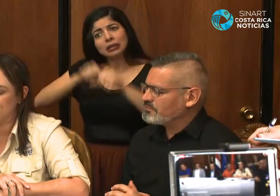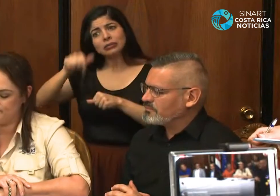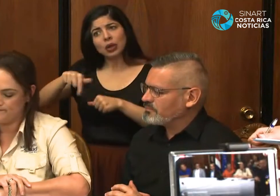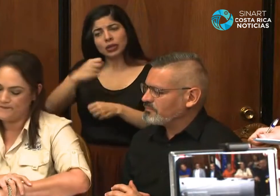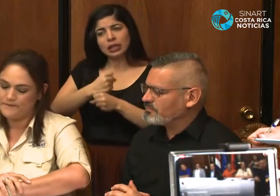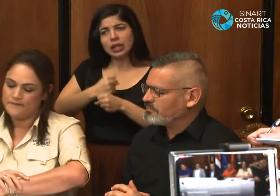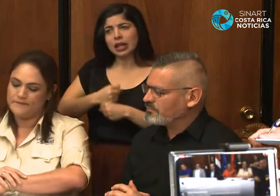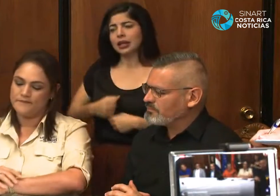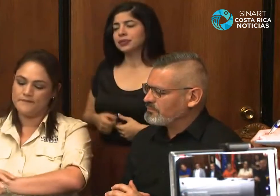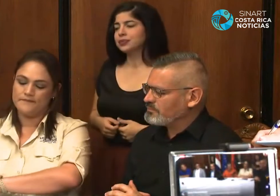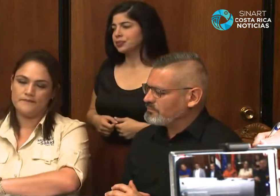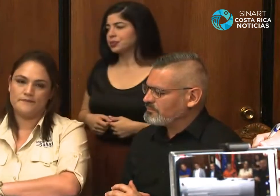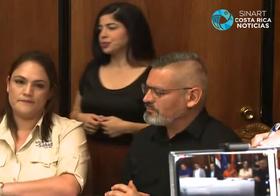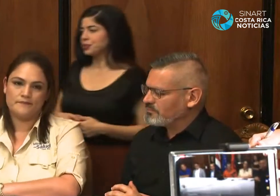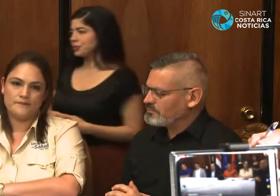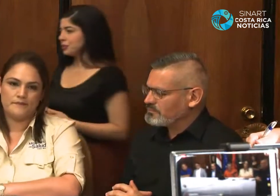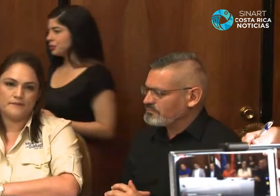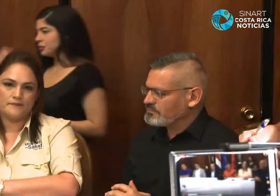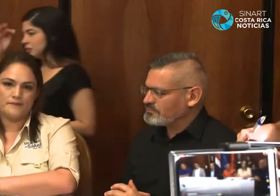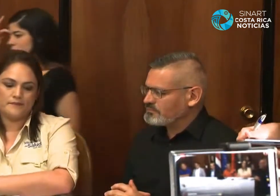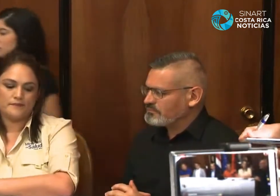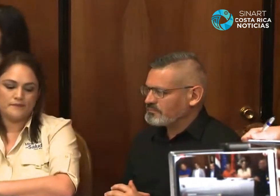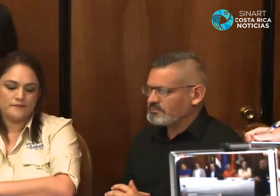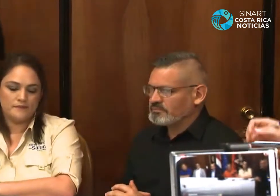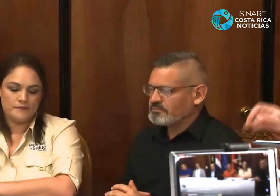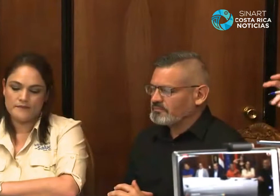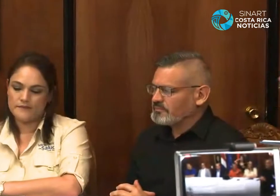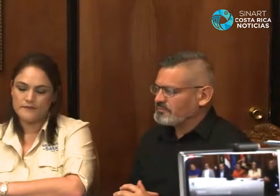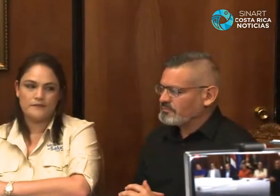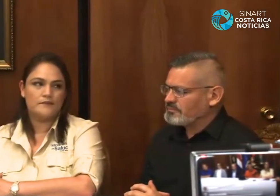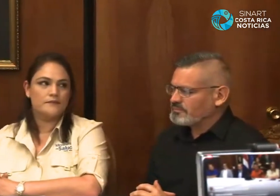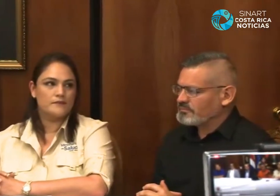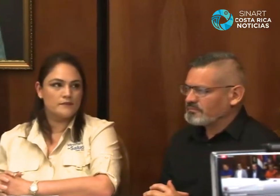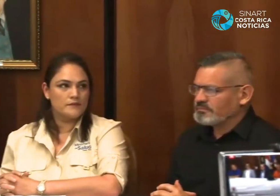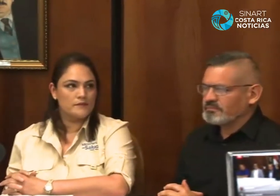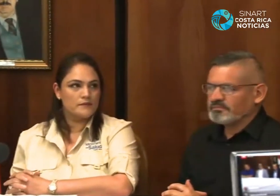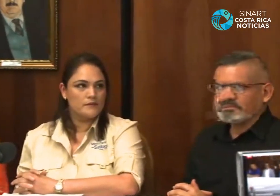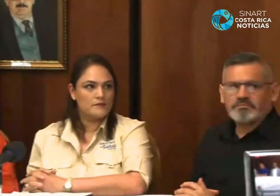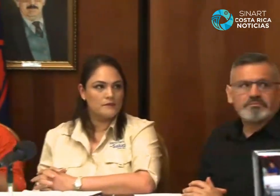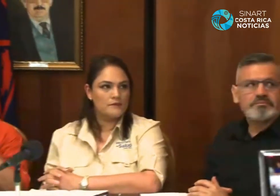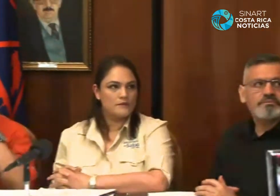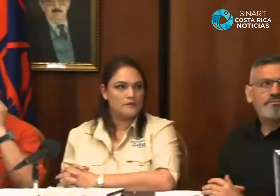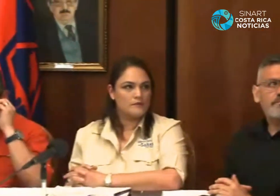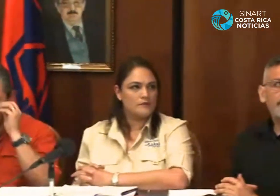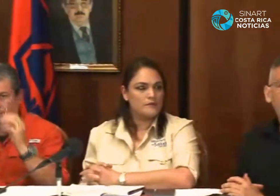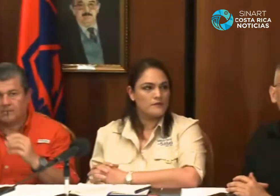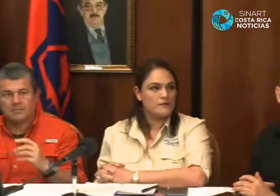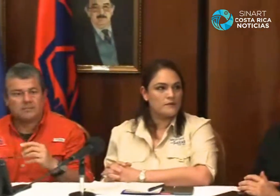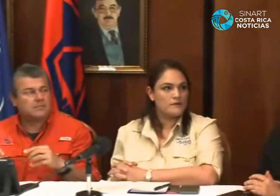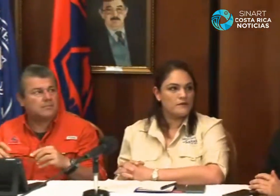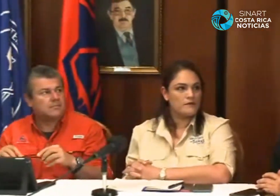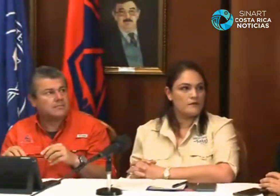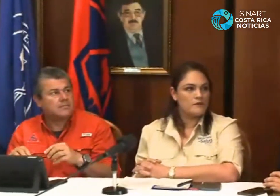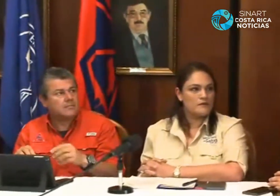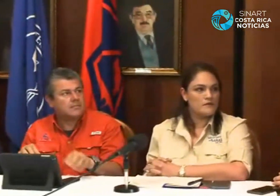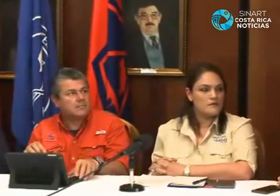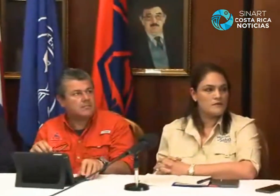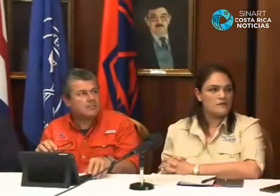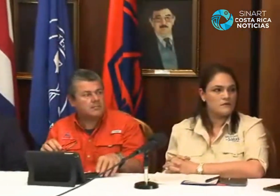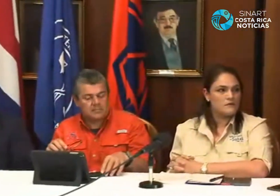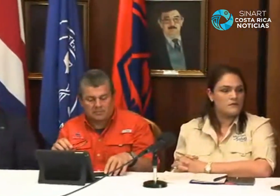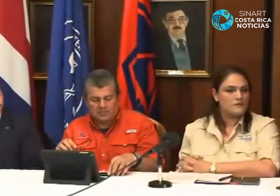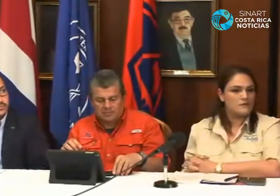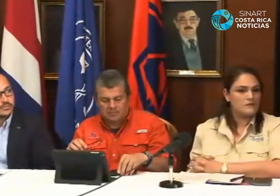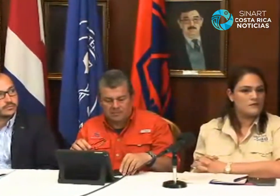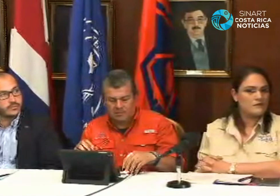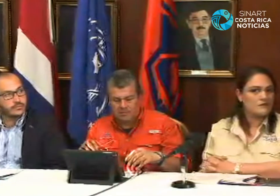tarea. Tal vez, ministro, podemos enfatizar en ese punto, porque nos están preguntando los periodistas cuáles denuncias tenemos,